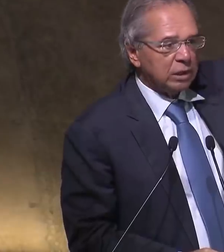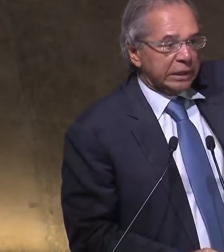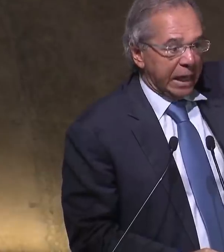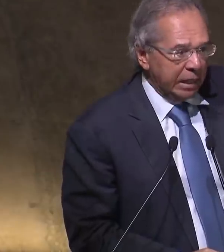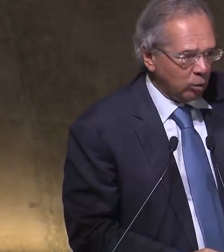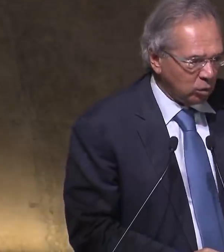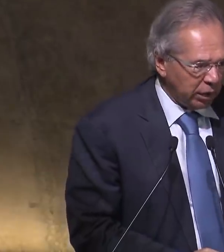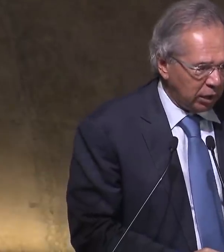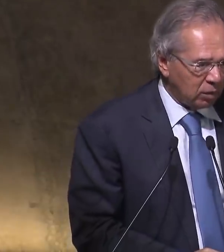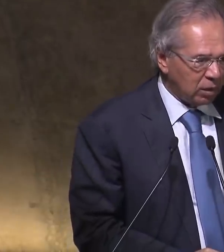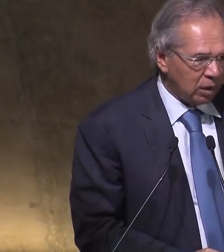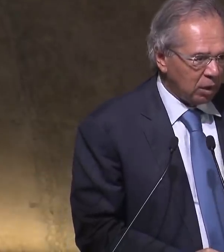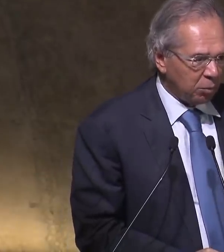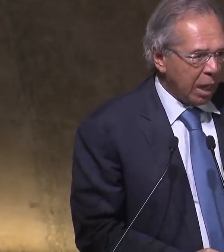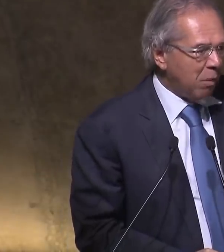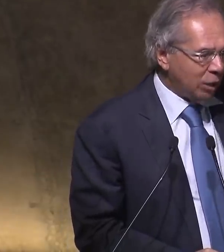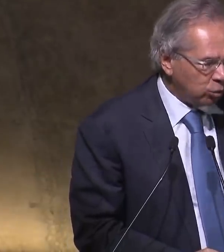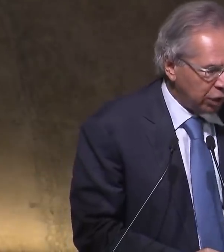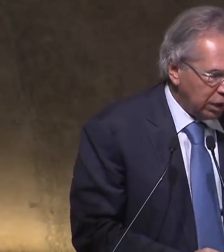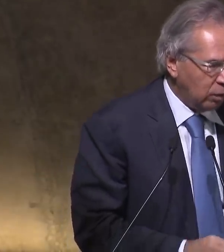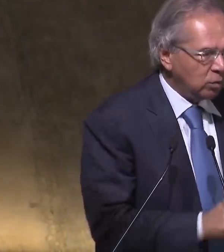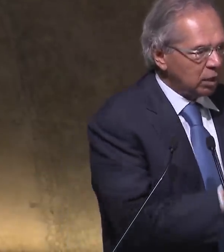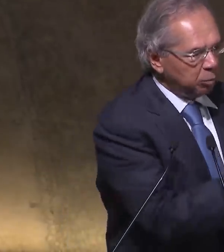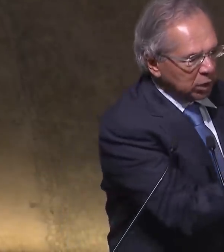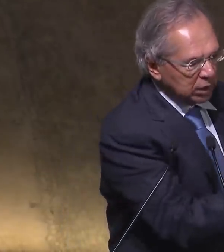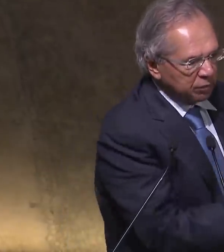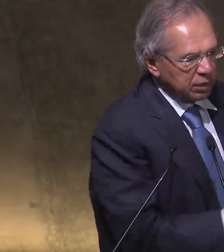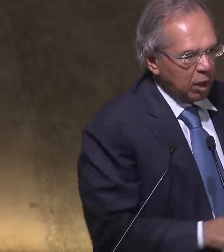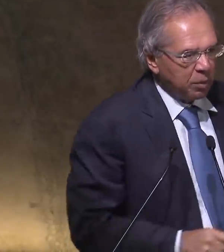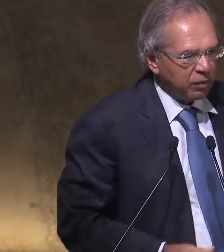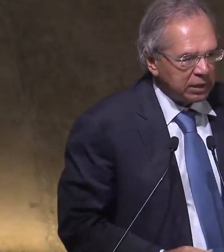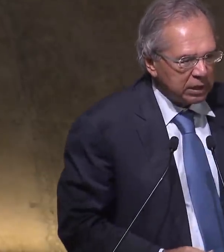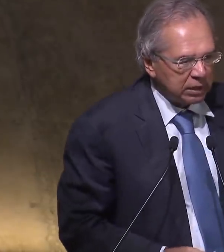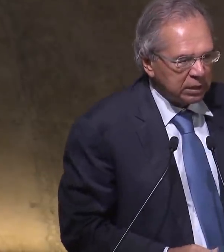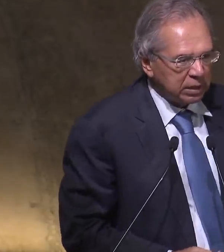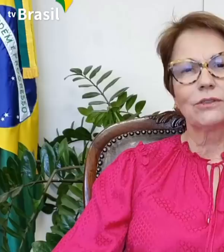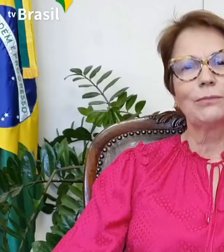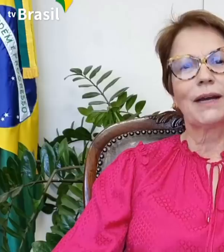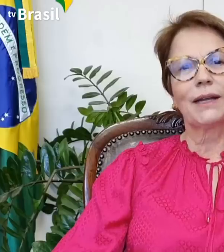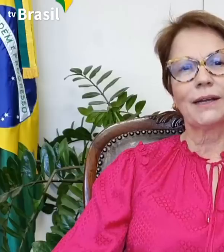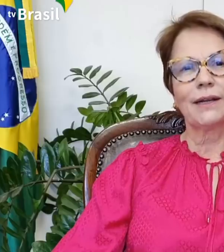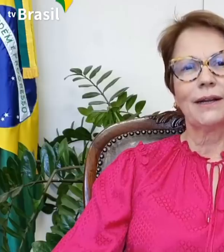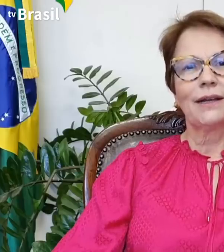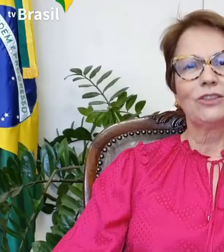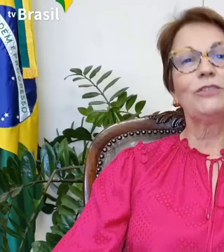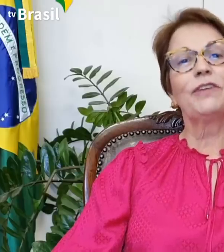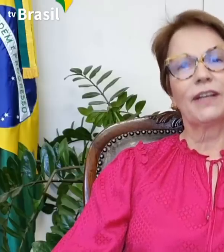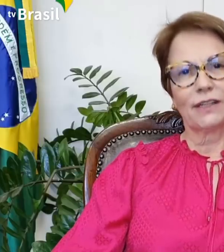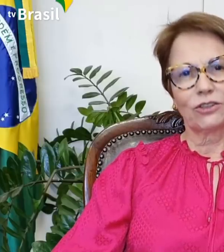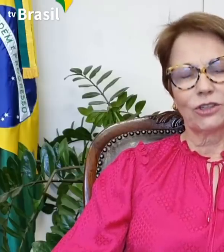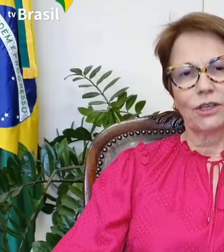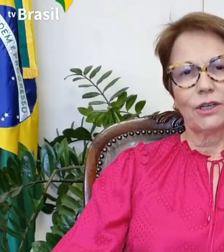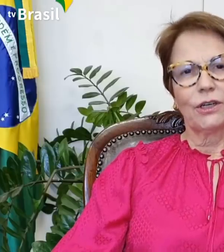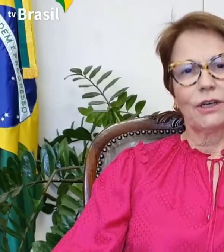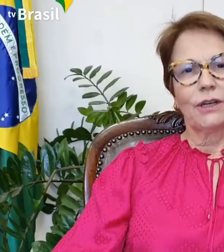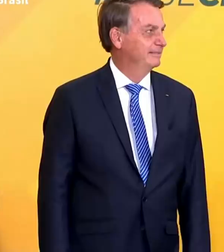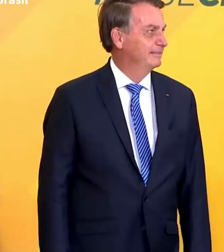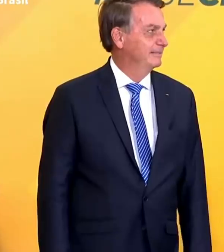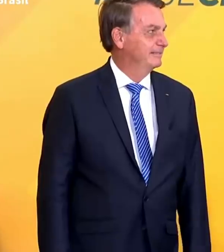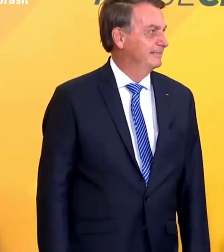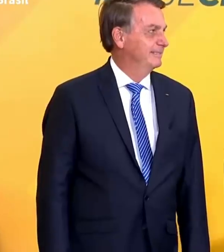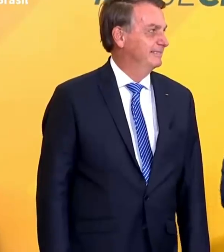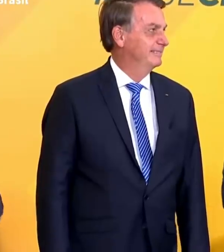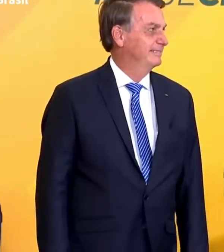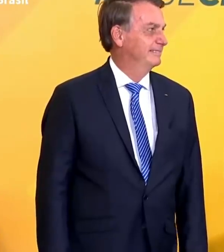na reunião com o setor produtivo também estavam presentes o Ministro da Economia Paulo Guedes EA ministra da Agricultura Tereza